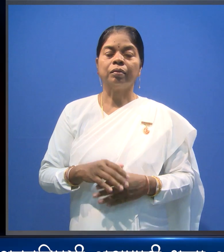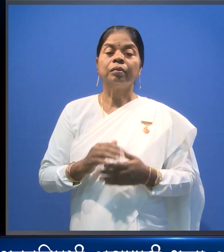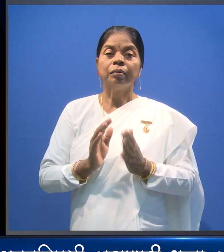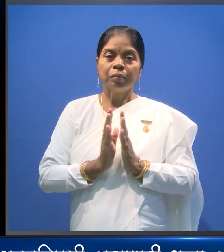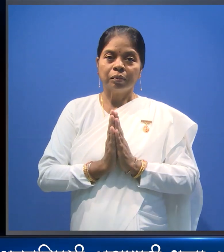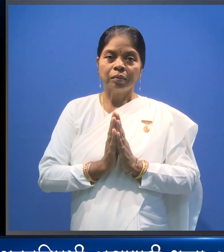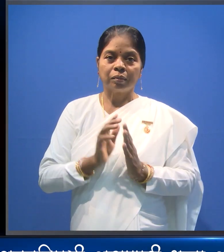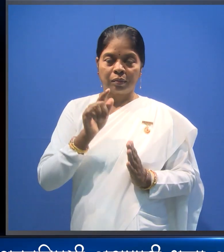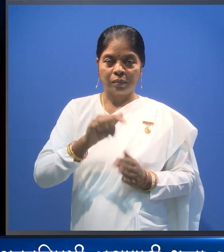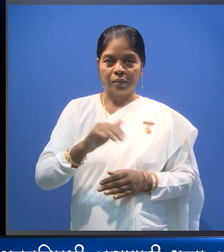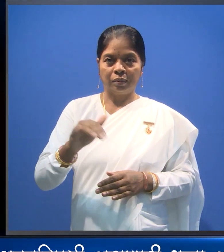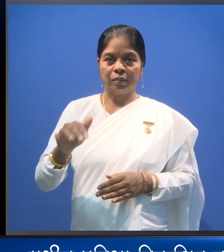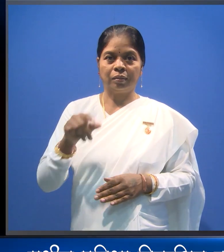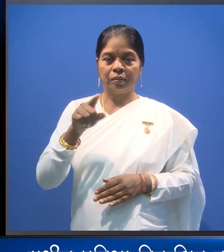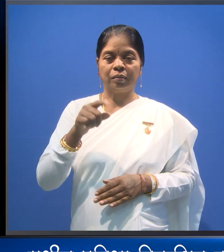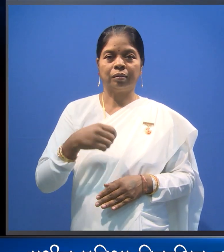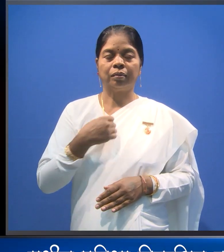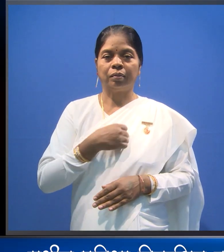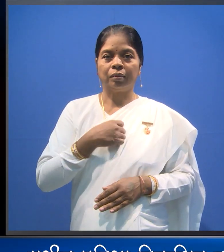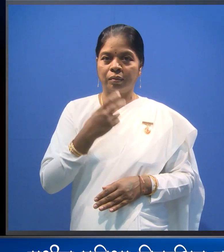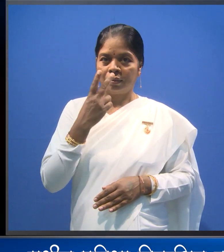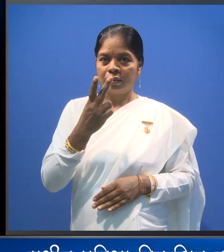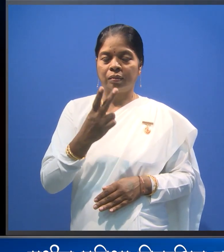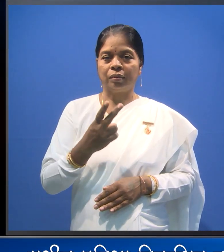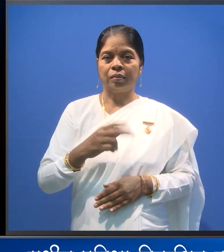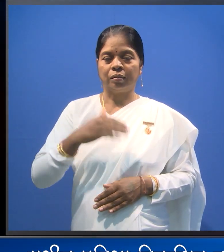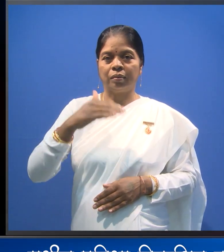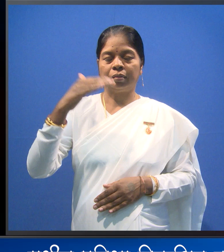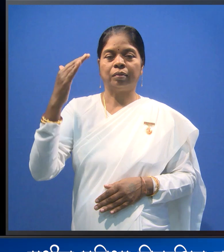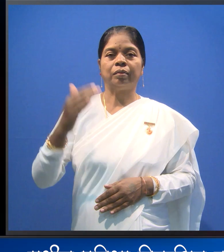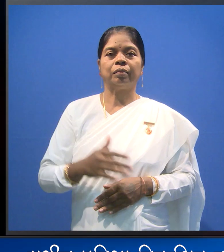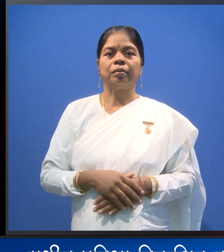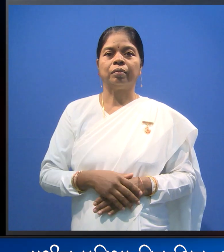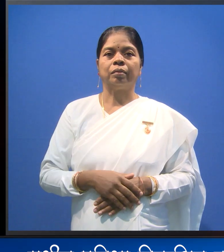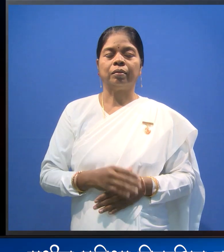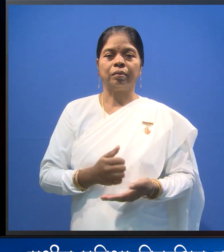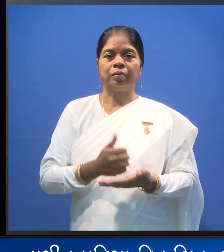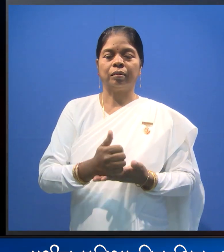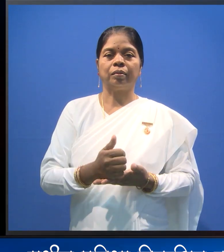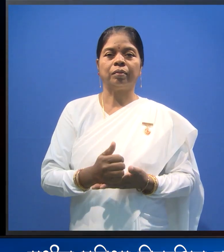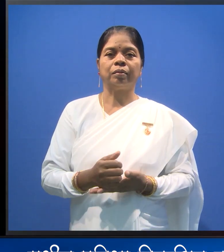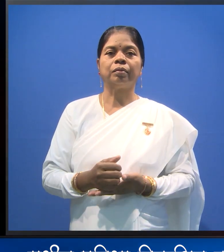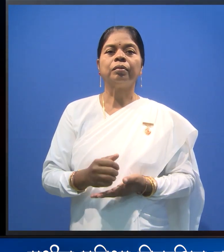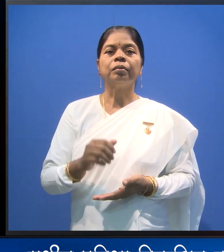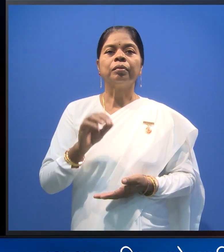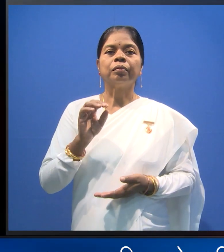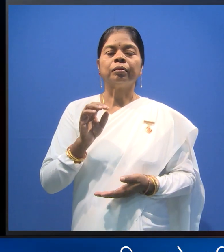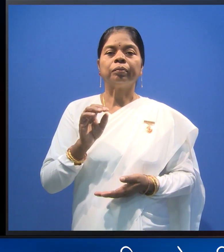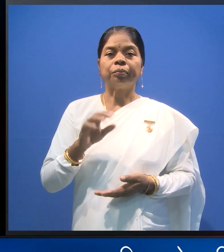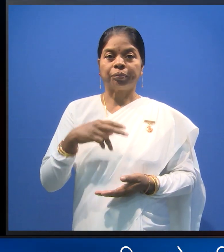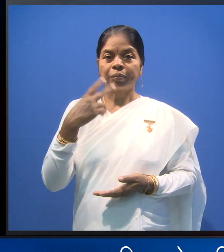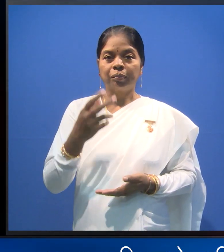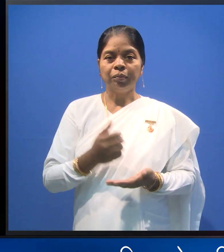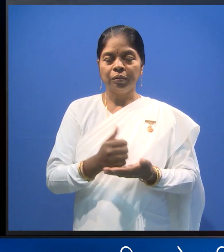भक्तिभाव विद्यार्थ्याला त्याच्यामधील प्रतिभा विकसित करण्यासाठी सहाय्यक होतो.